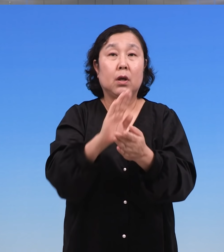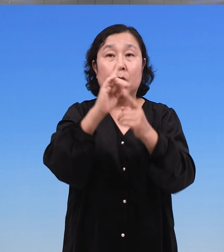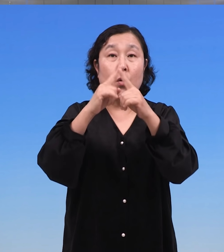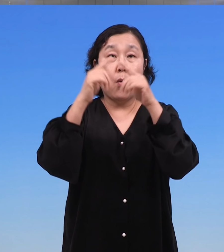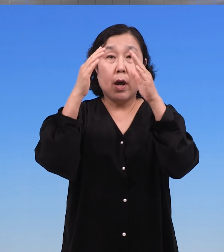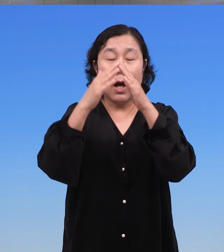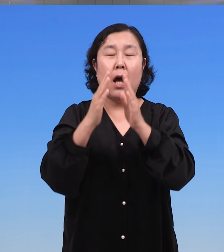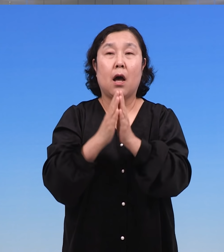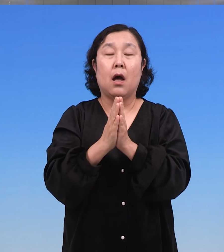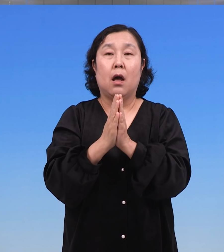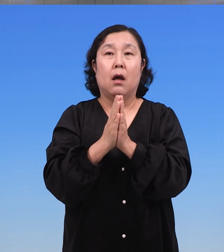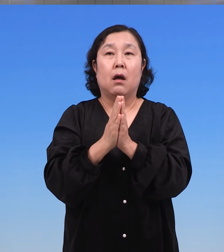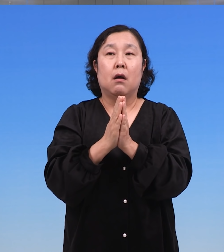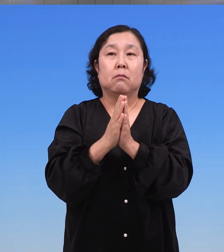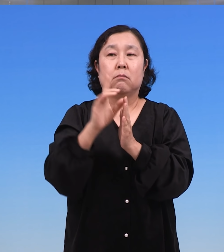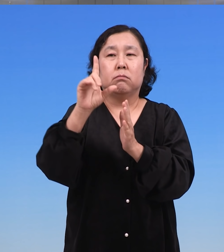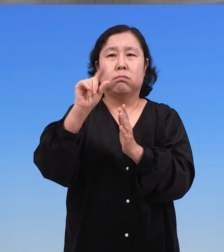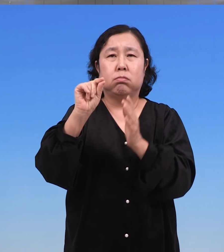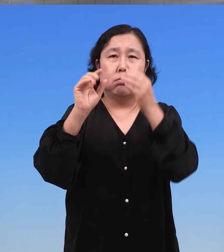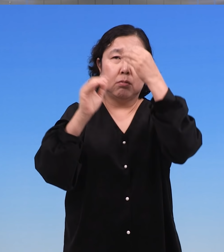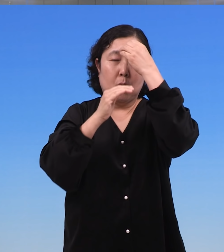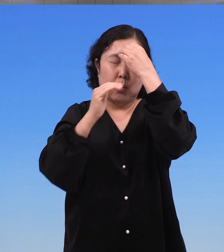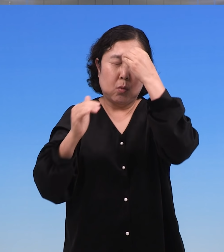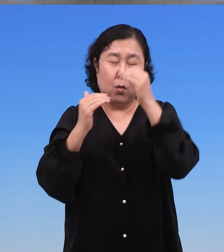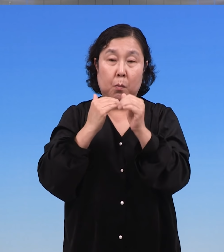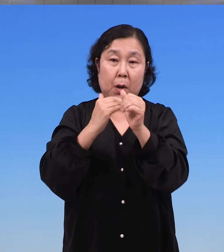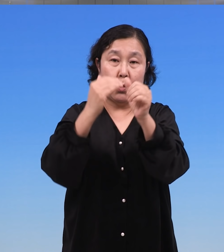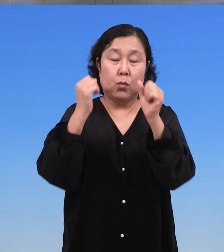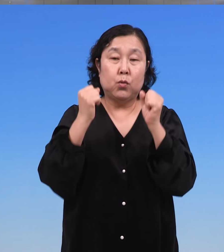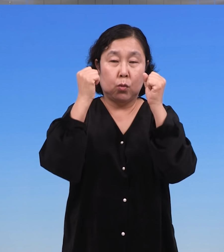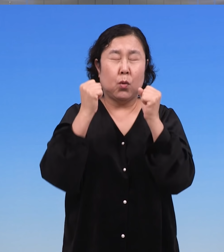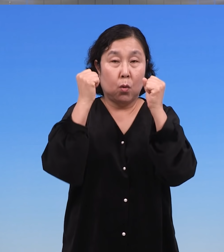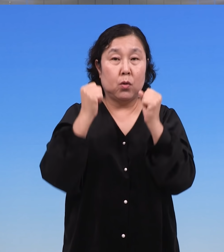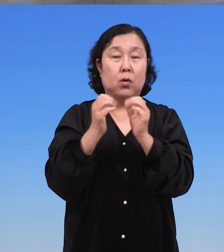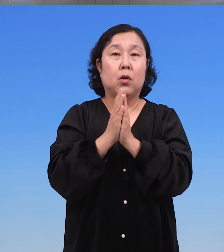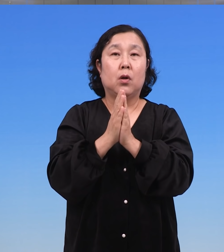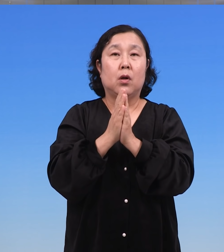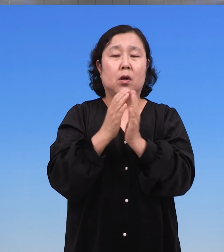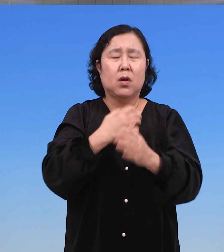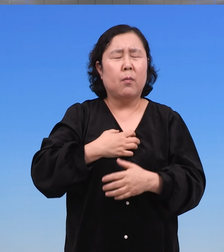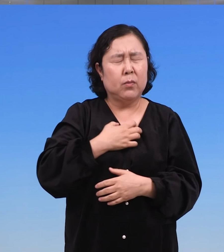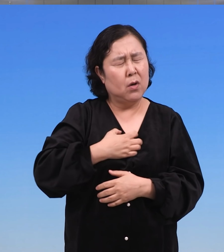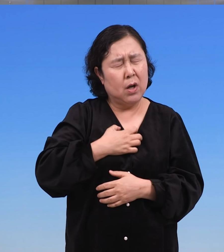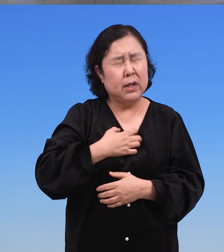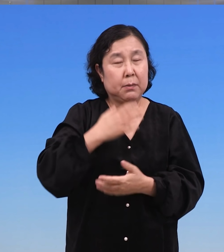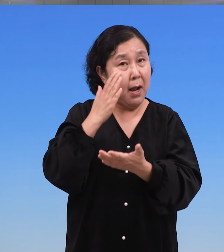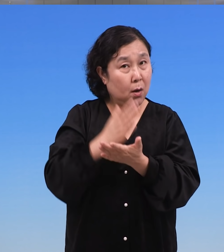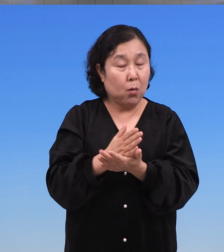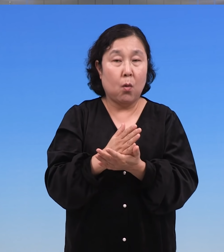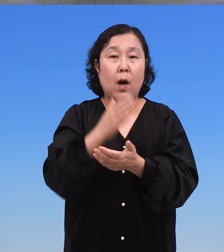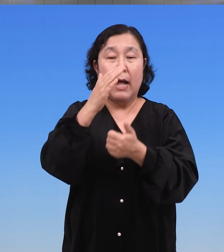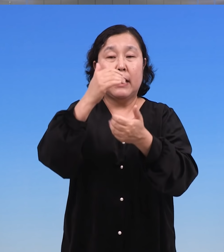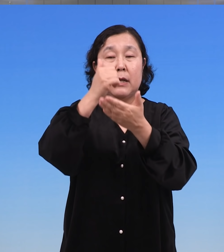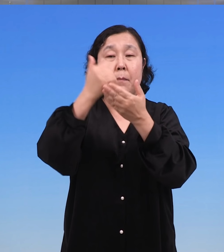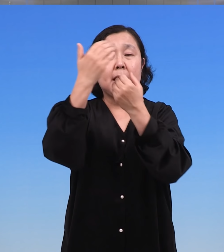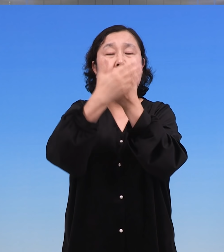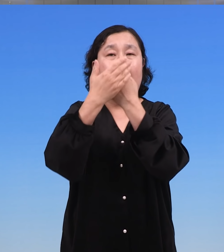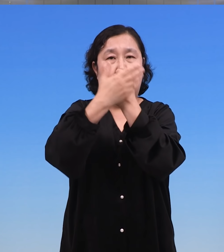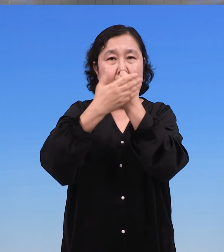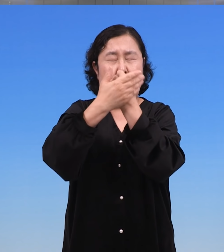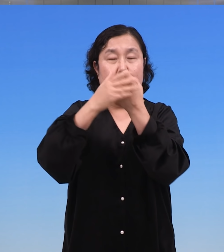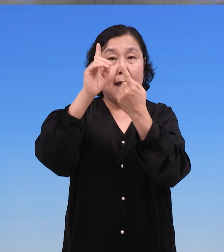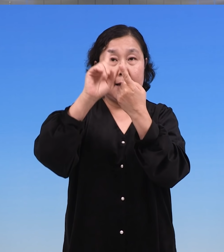우리 교회가 1만 성도 파송 운동을 염려와 두려움과 그런 슬픔의 눈물로 진행되는 것이 아니고 하나님 주신